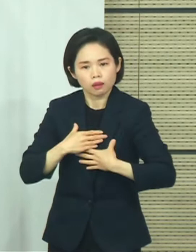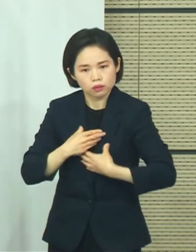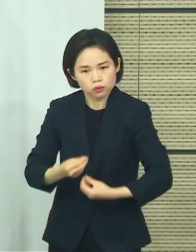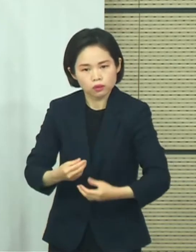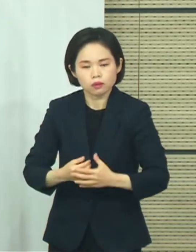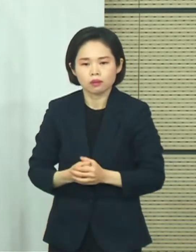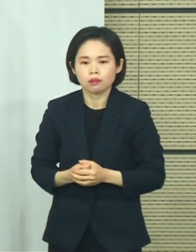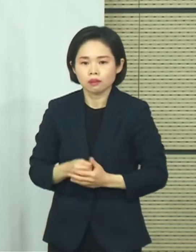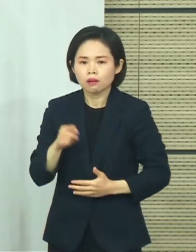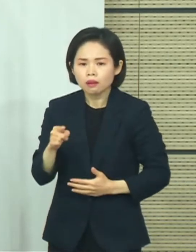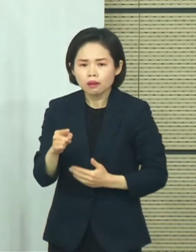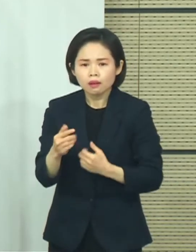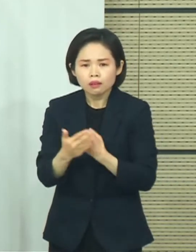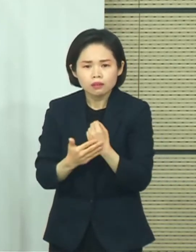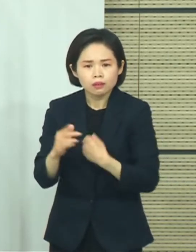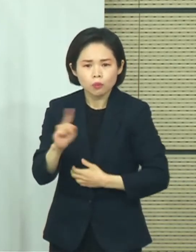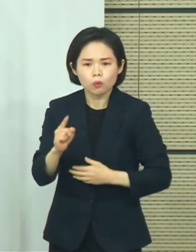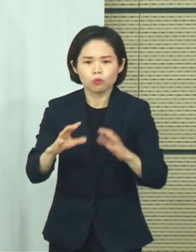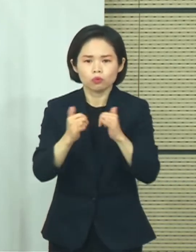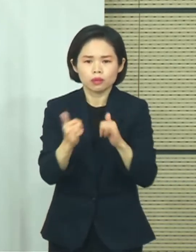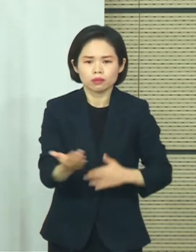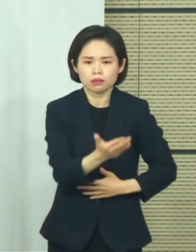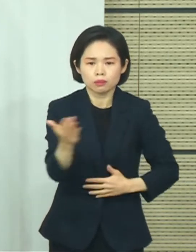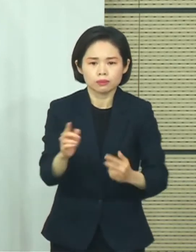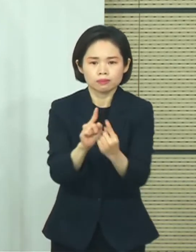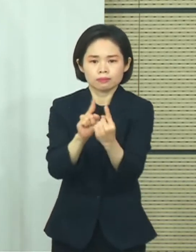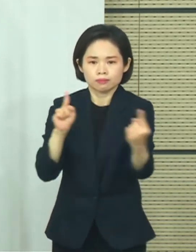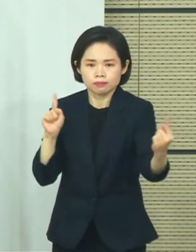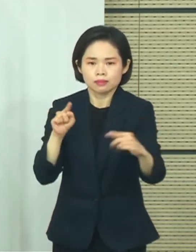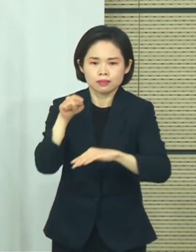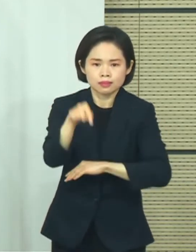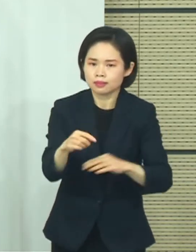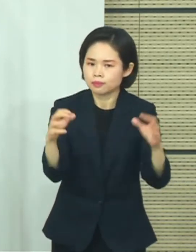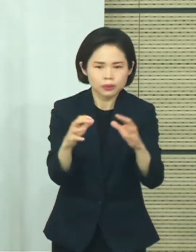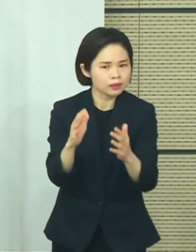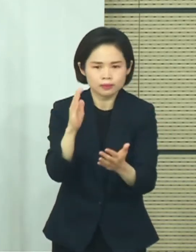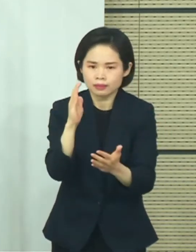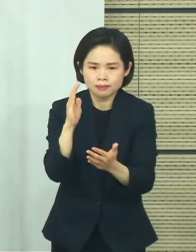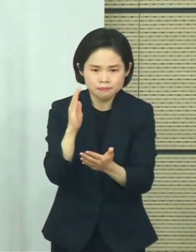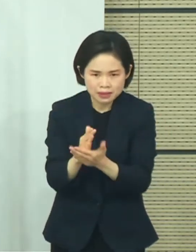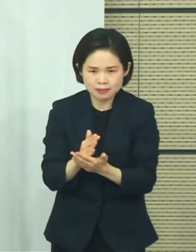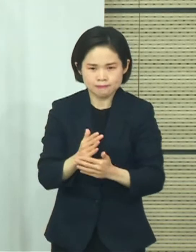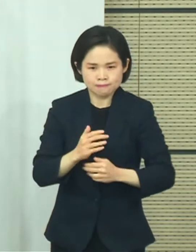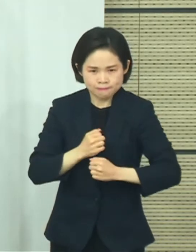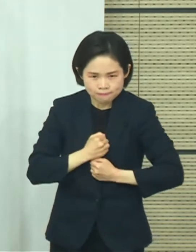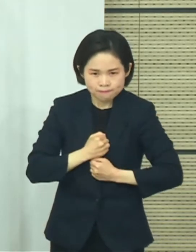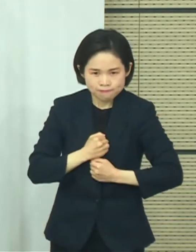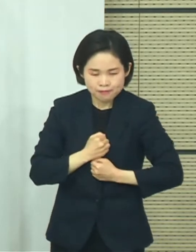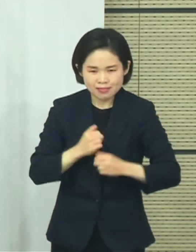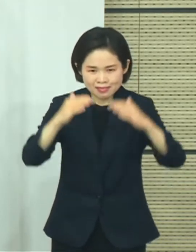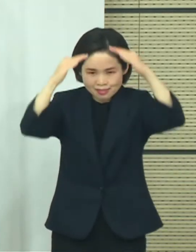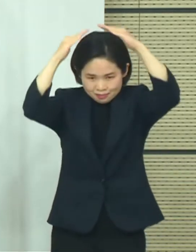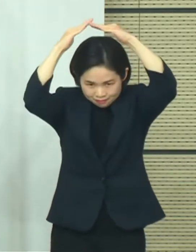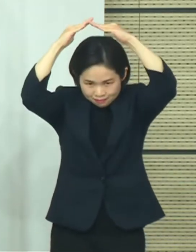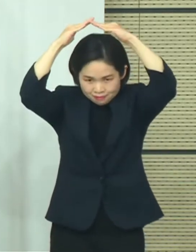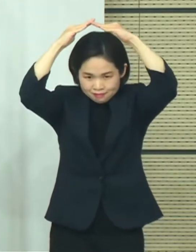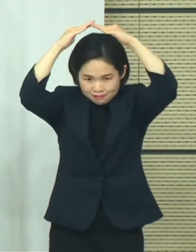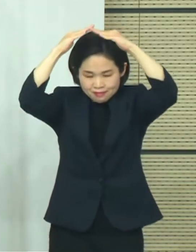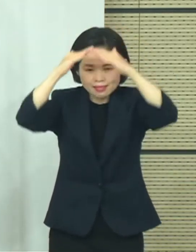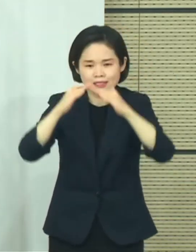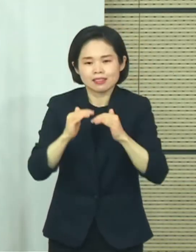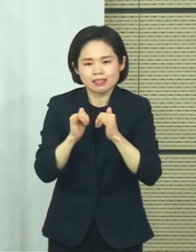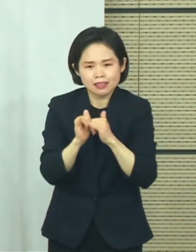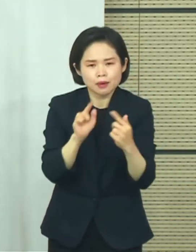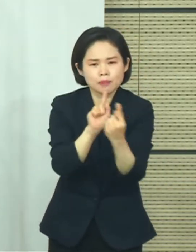이러한 순간은 국민 여러분들이 외출과 모임을 자제하고 안전한 집에 머물며 사람